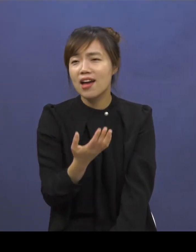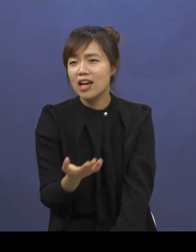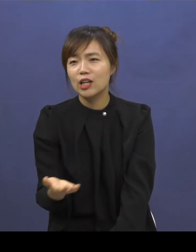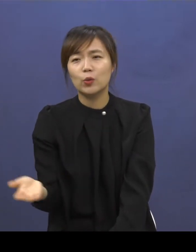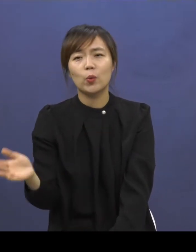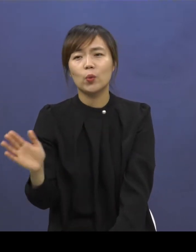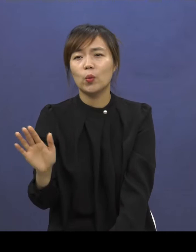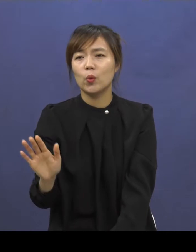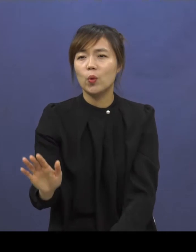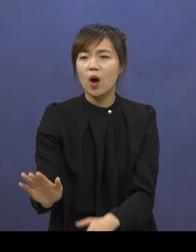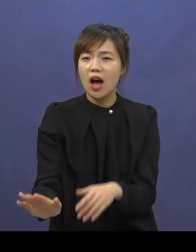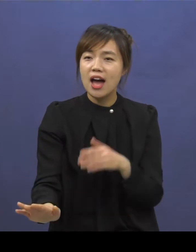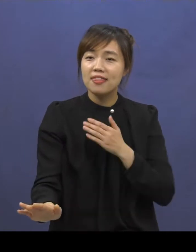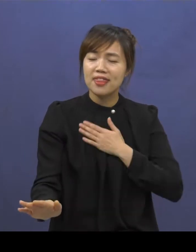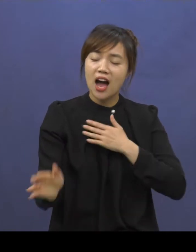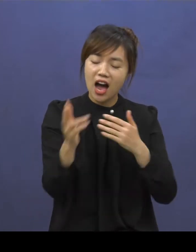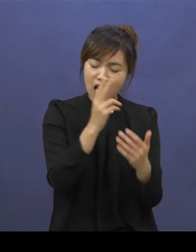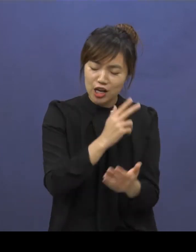험해도 나